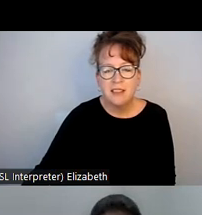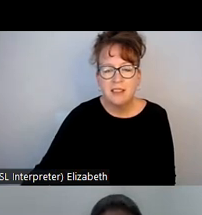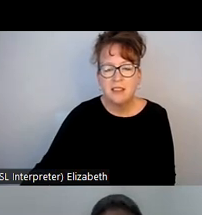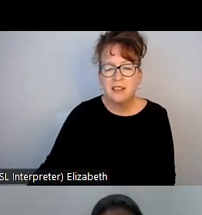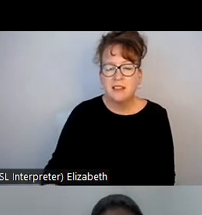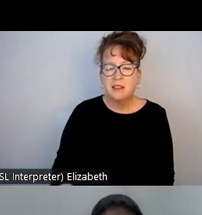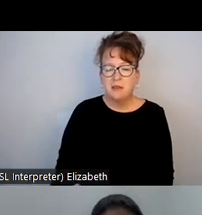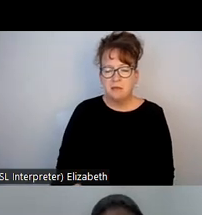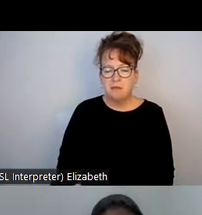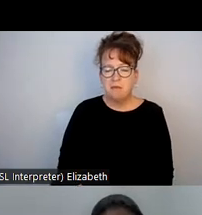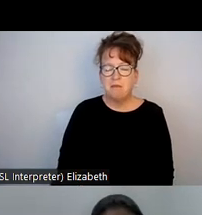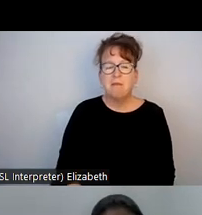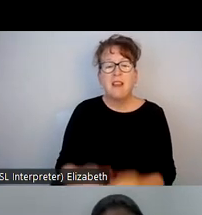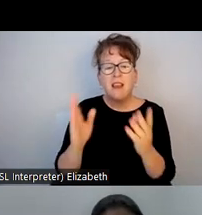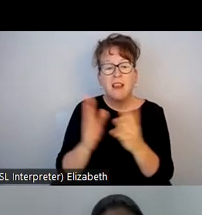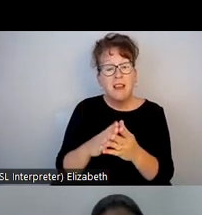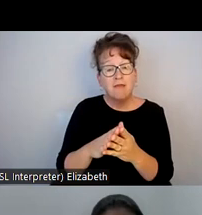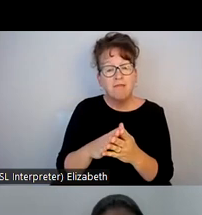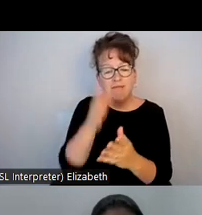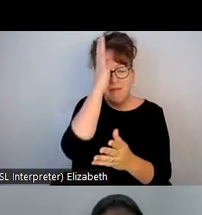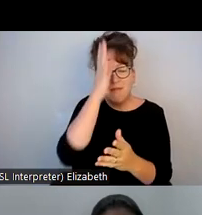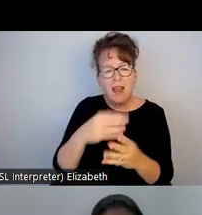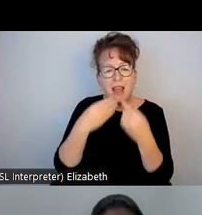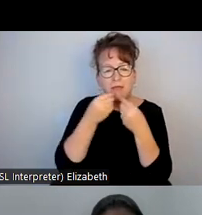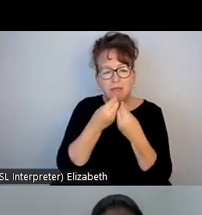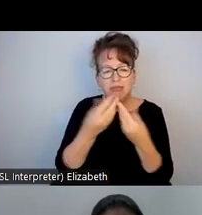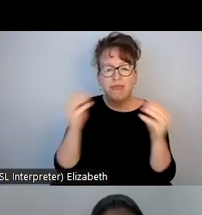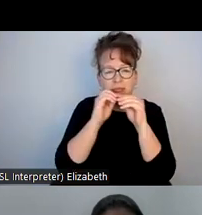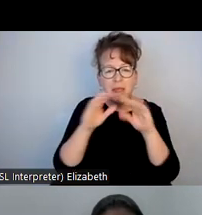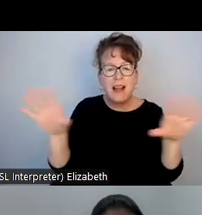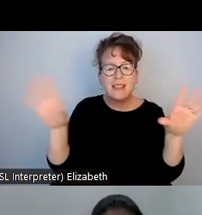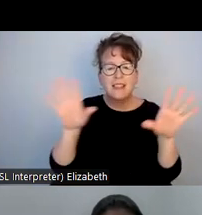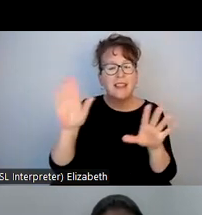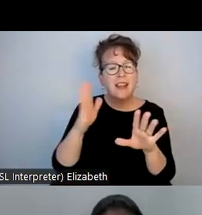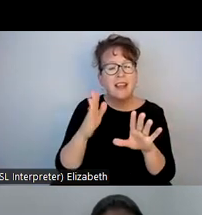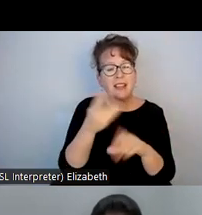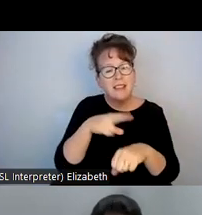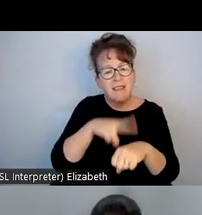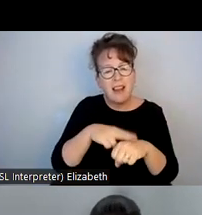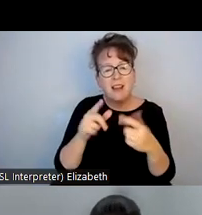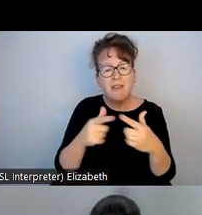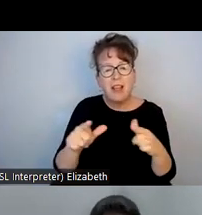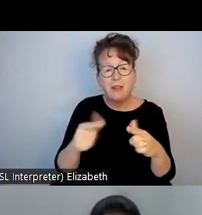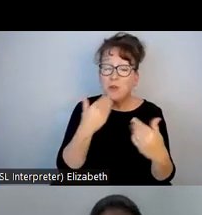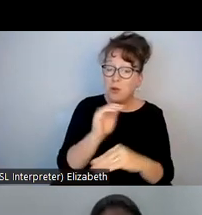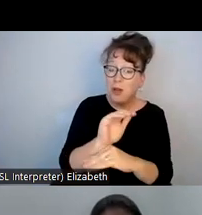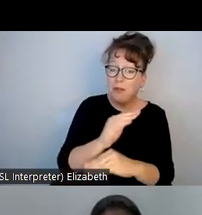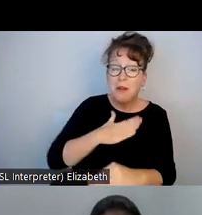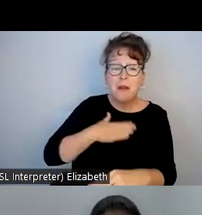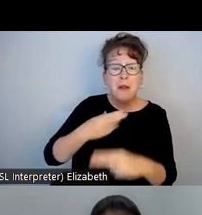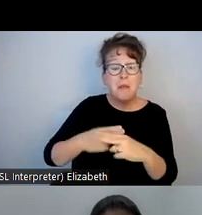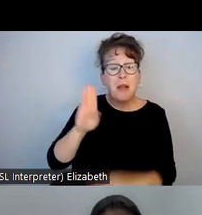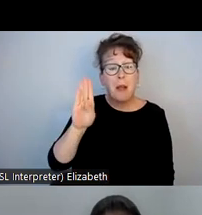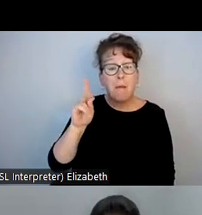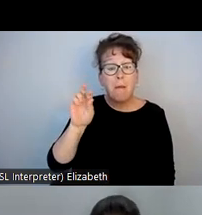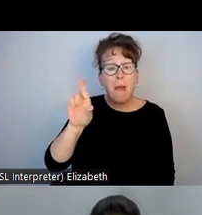venir bueno Y ese ese idioma que ahora estoy diciendo buenas tardes Mi nombre